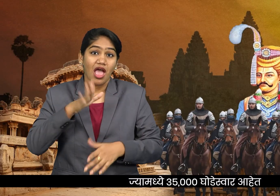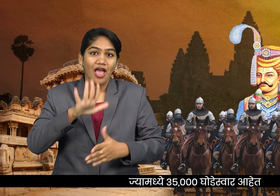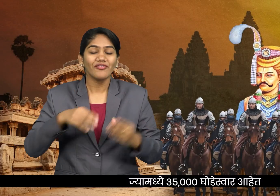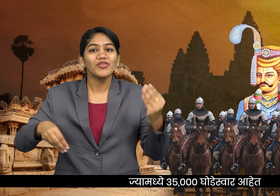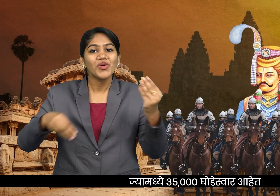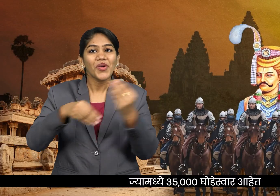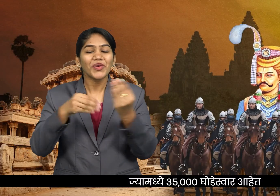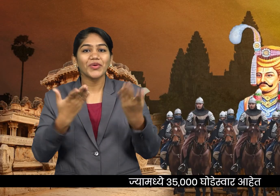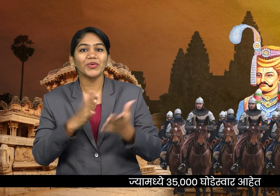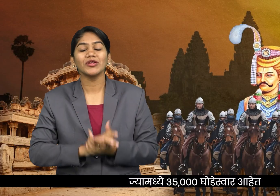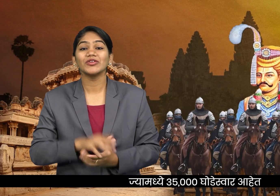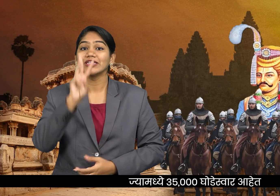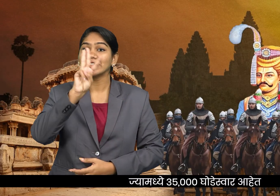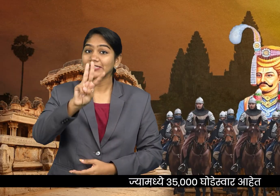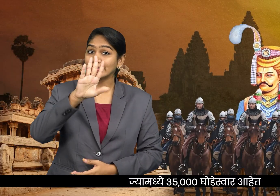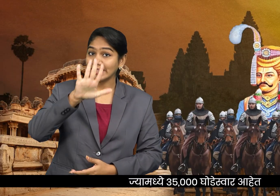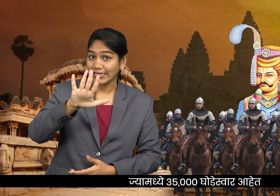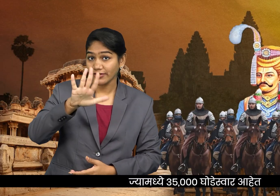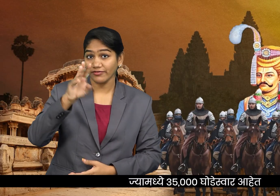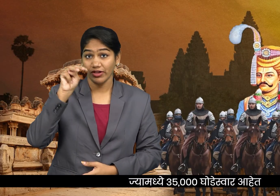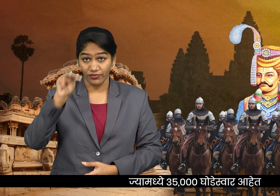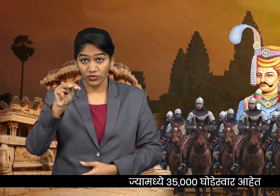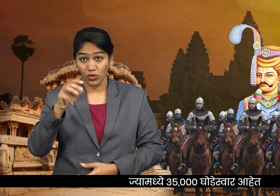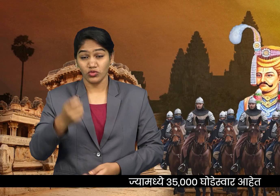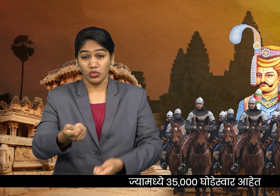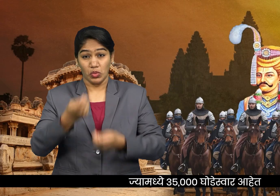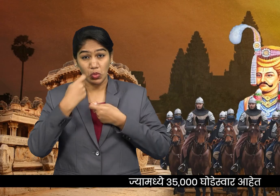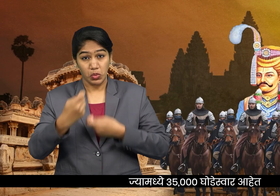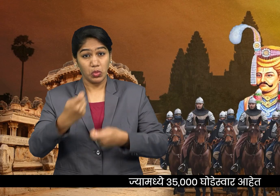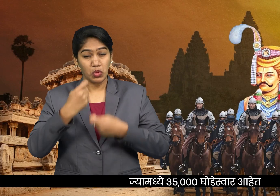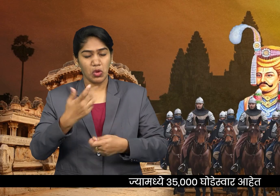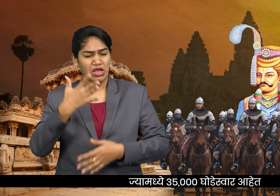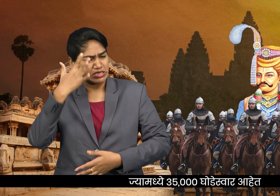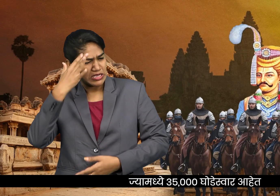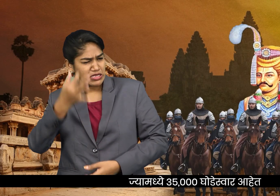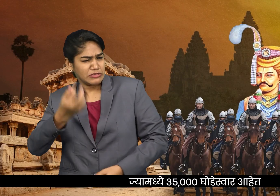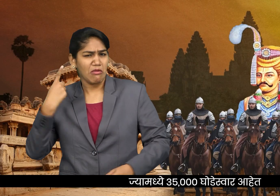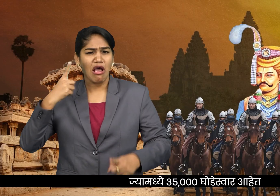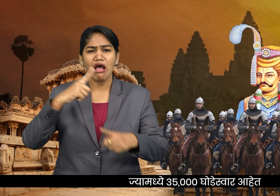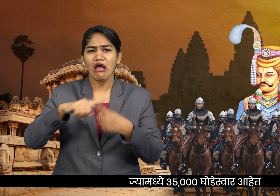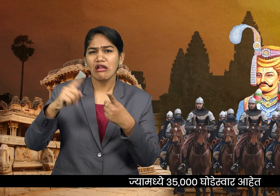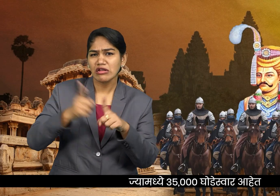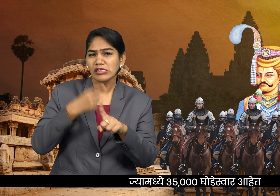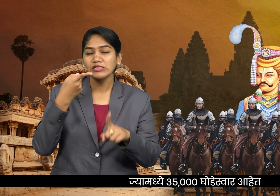ज्यामध्ये 35,000 घोडेस्वार आहेत,